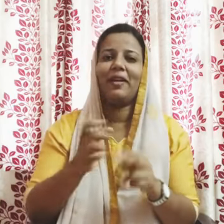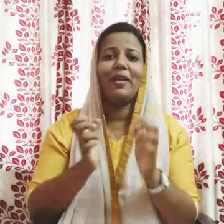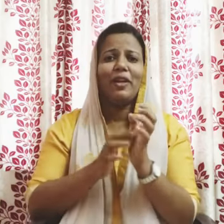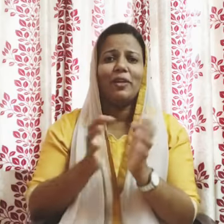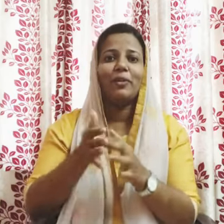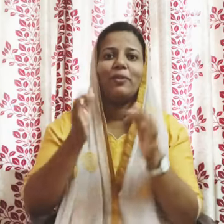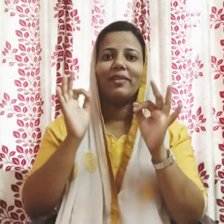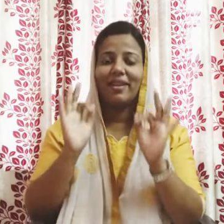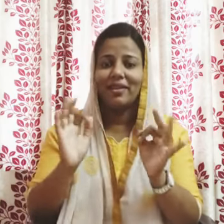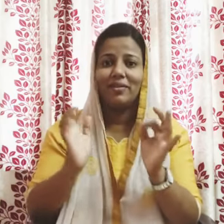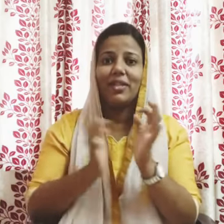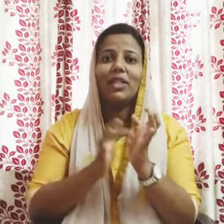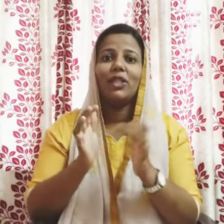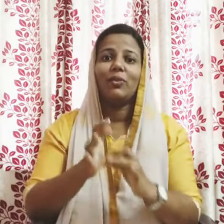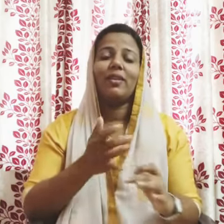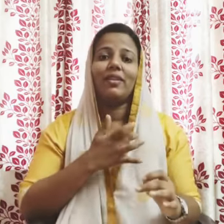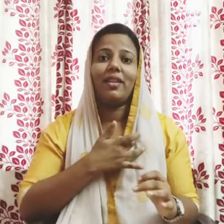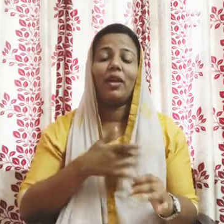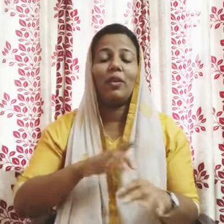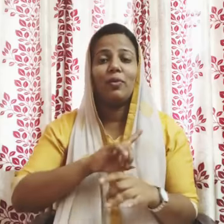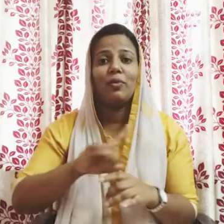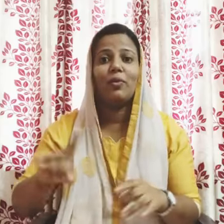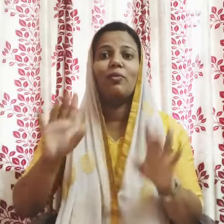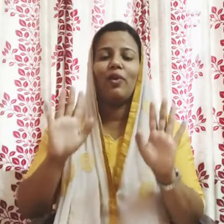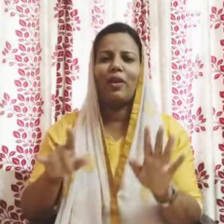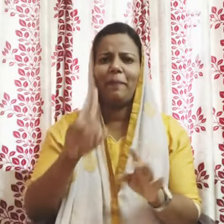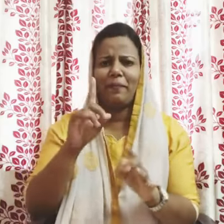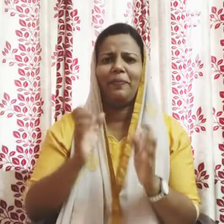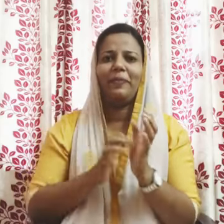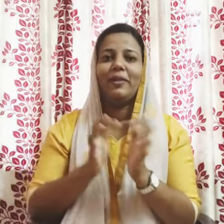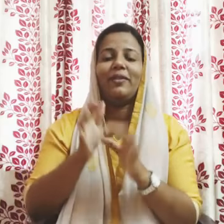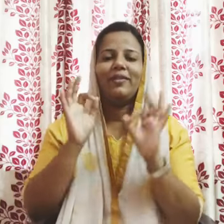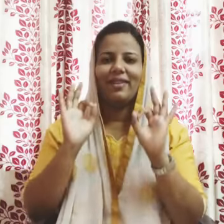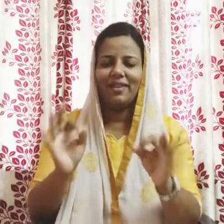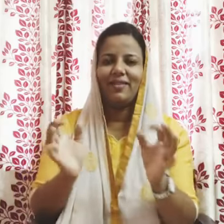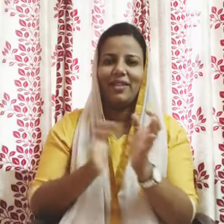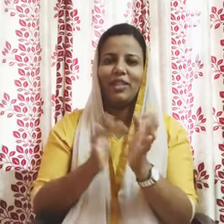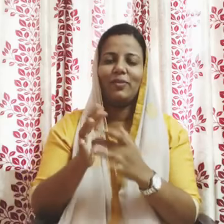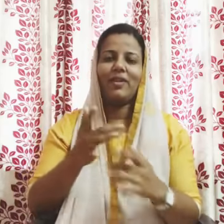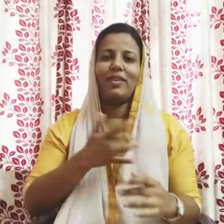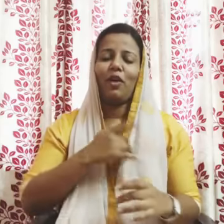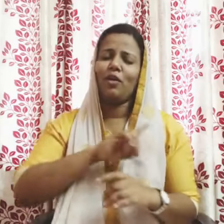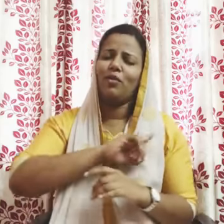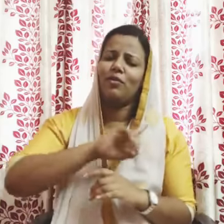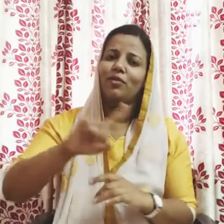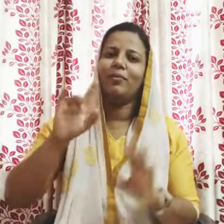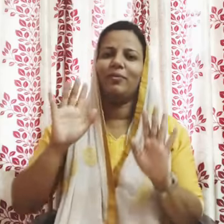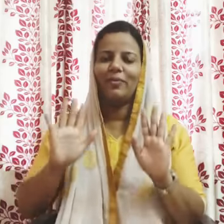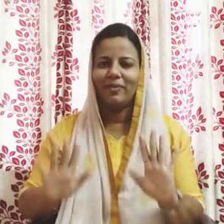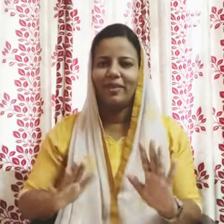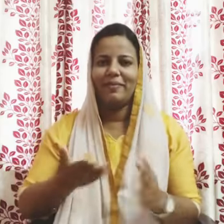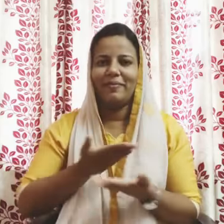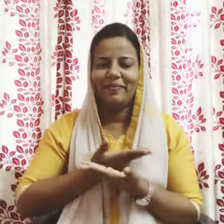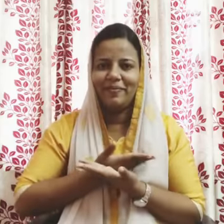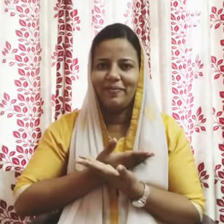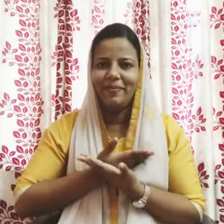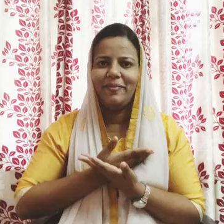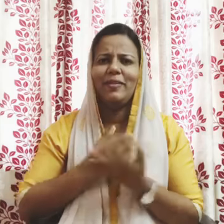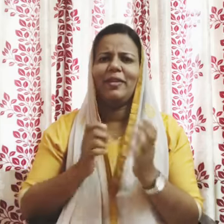പറഞ്ഞാണ്ട്, യഹോവ നല്ലവനല്ലോ, അങ്ങയുടെ ദയ എന്നേക്കുമുള്ളത്. ഒന്നുകൂടെ, യഹോവ നല്ലവനല്ലോ, അങ്ങയുടെ ദയ എന്നേക്കുമുള്ളത്. പ്രിയപ്പെട്ടവരെ,